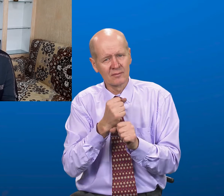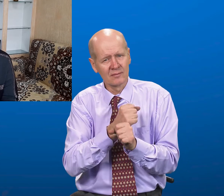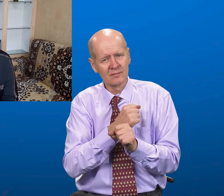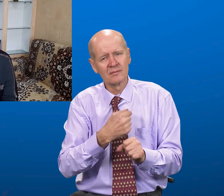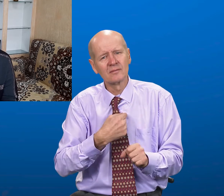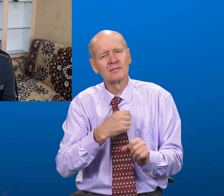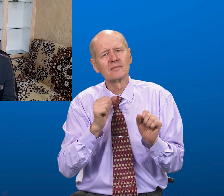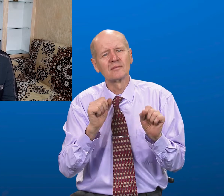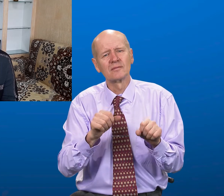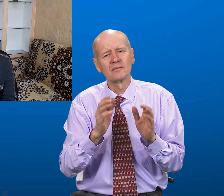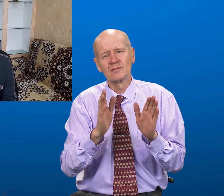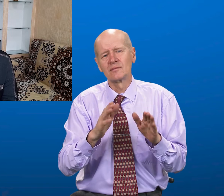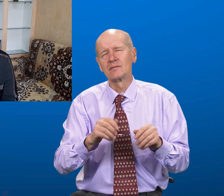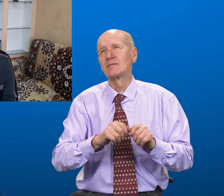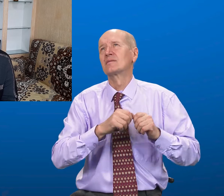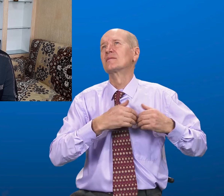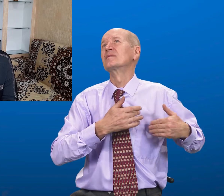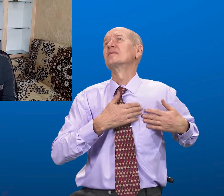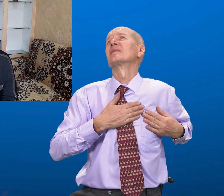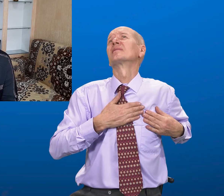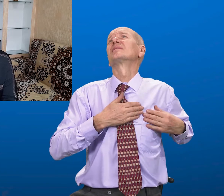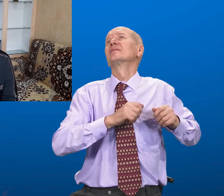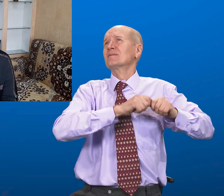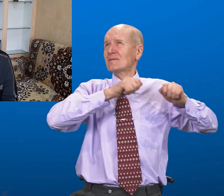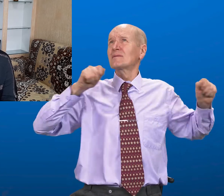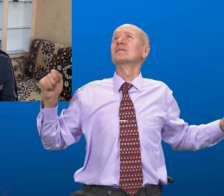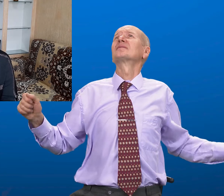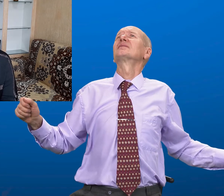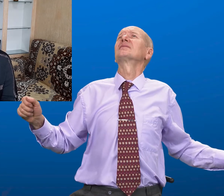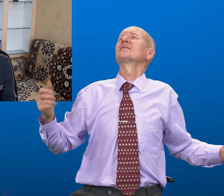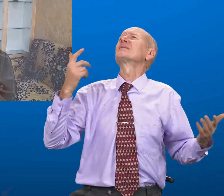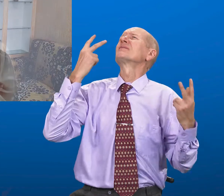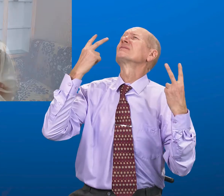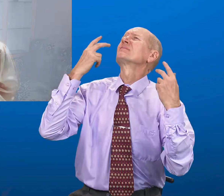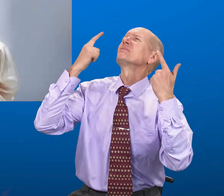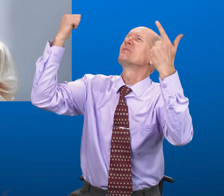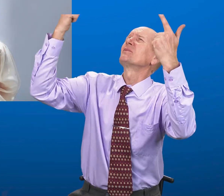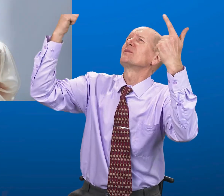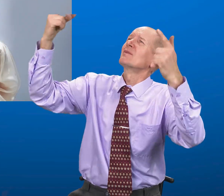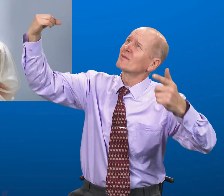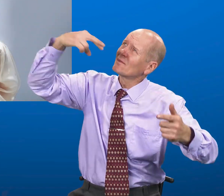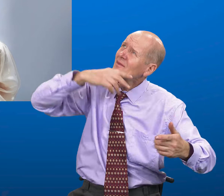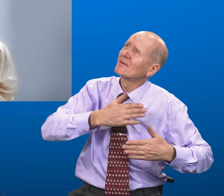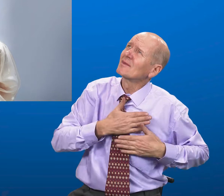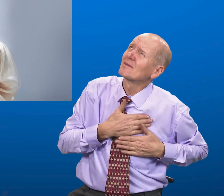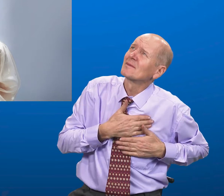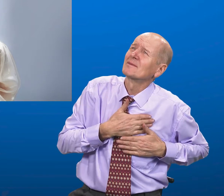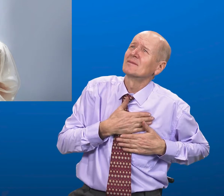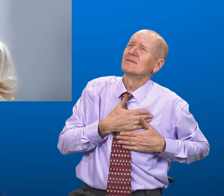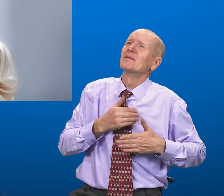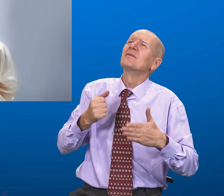Что могу сделать я? А я могу только открыть ему свое сердце, целиком и полностью